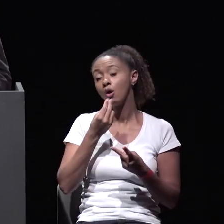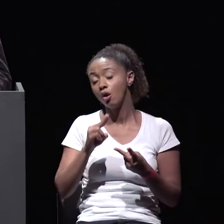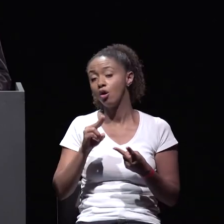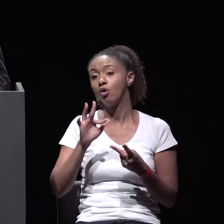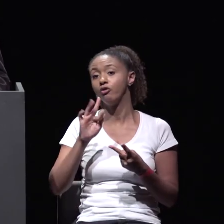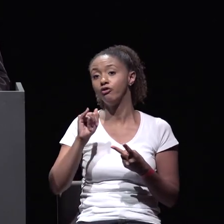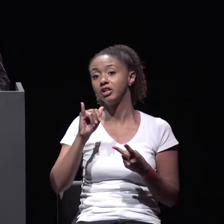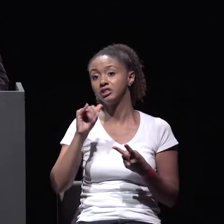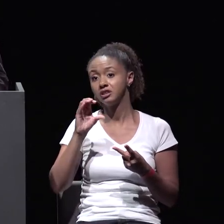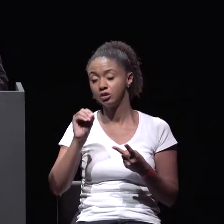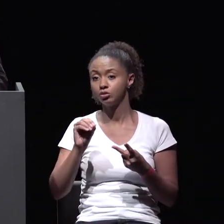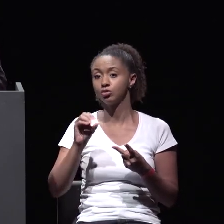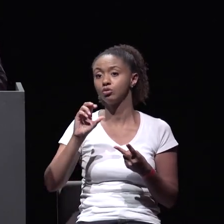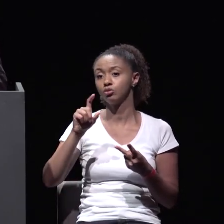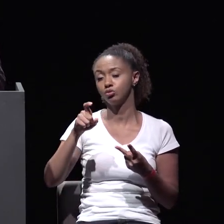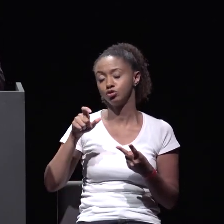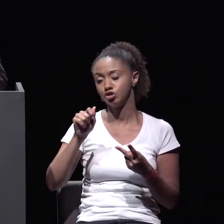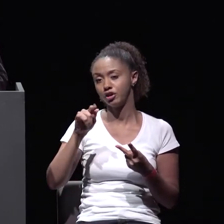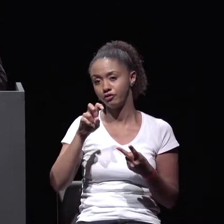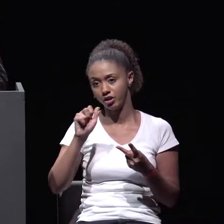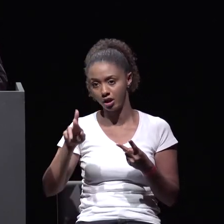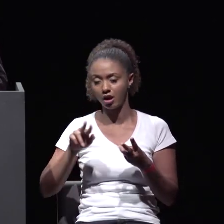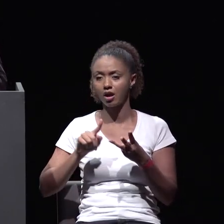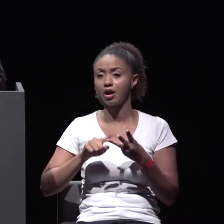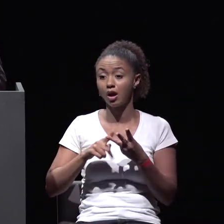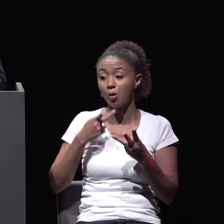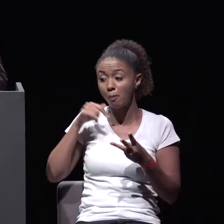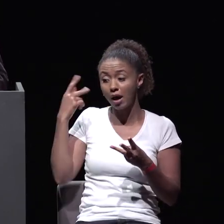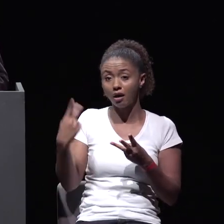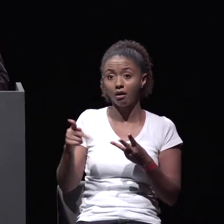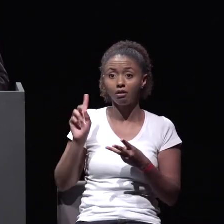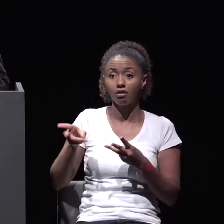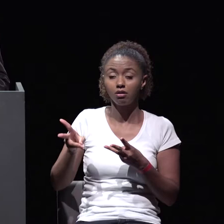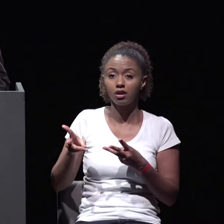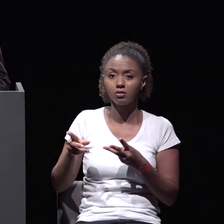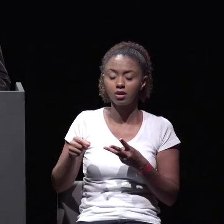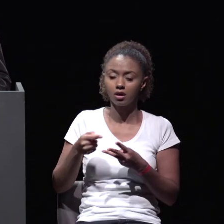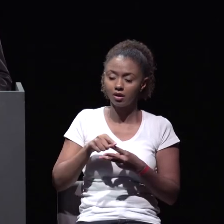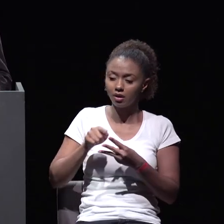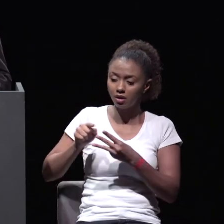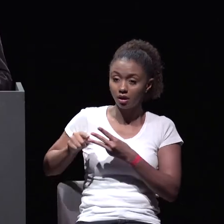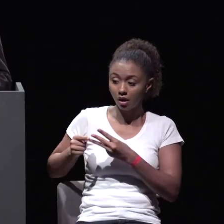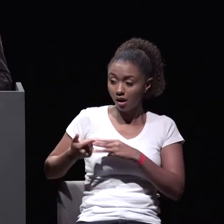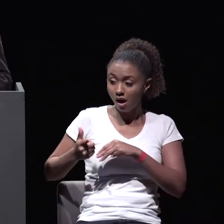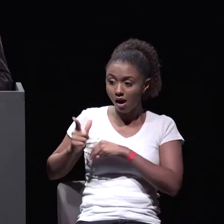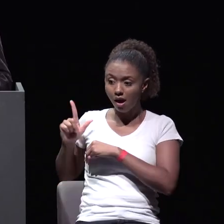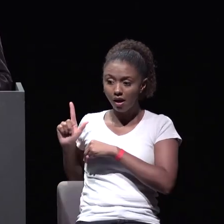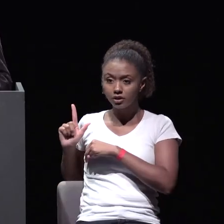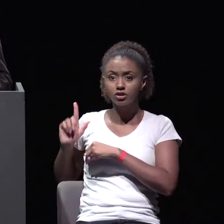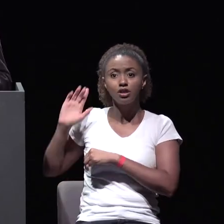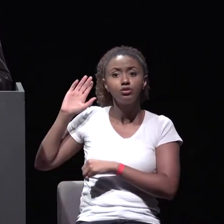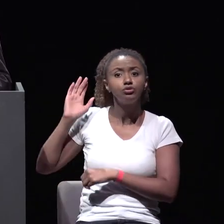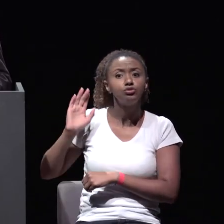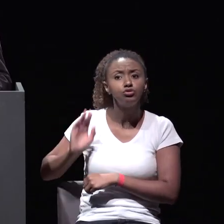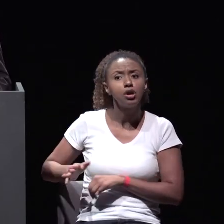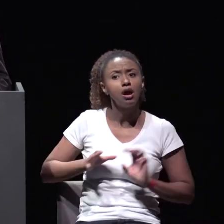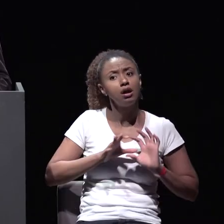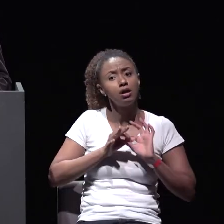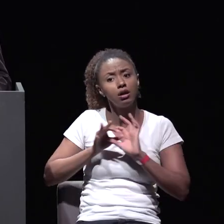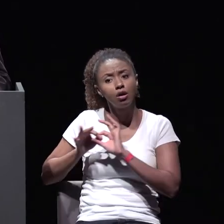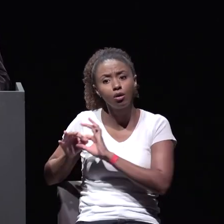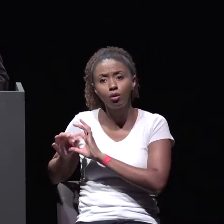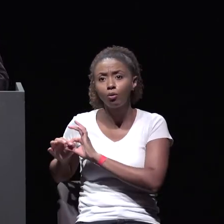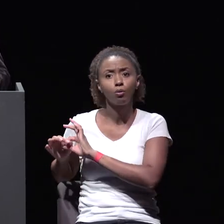brito do próprio pai do aleijadinho né então a gente imagina que o contexto em que emerge o aleijadinho ele já seja um contexto mais ou menos